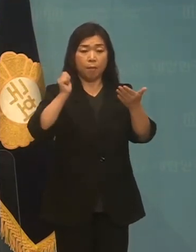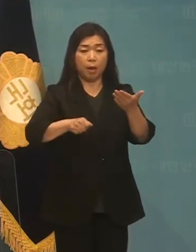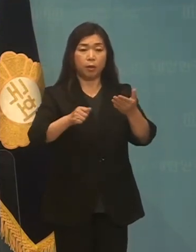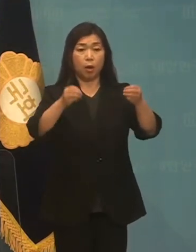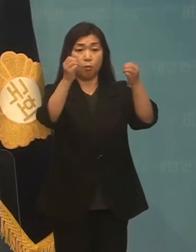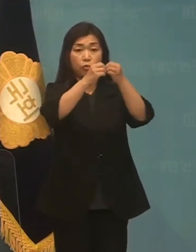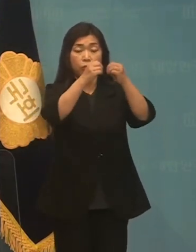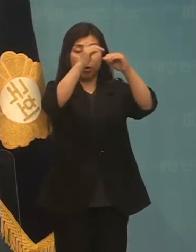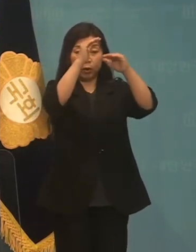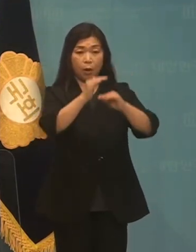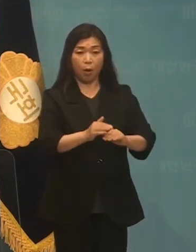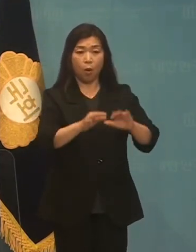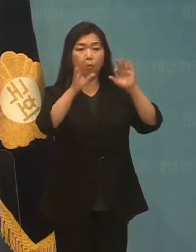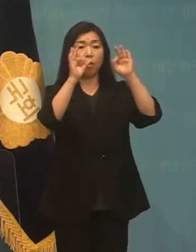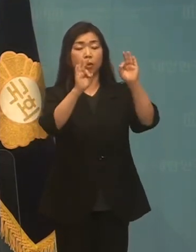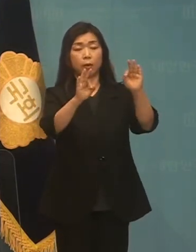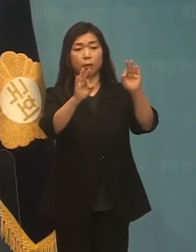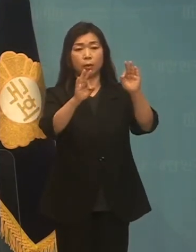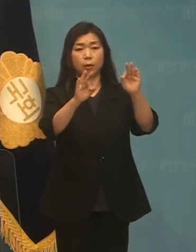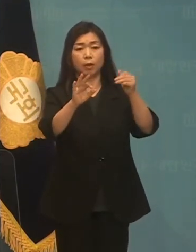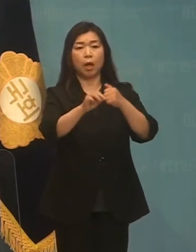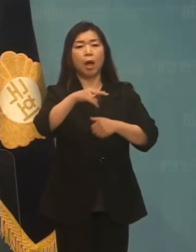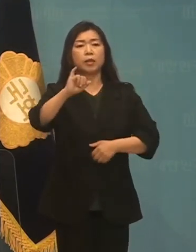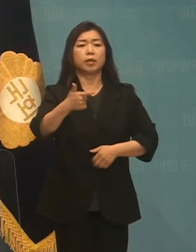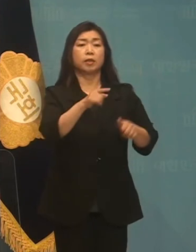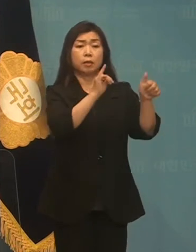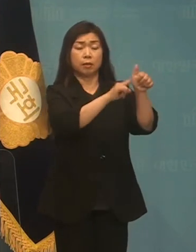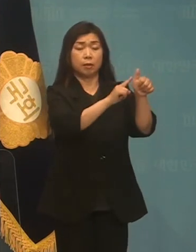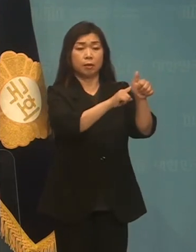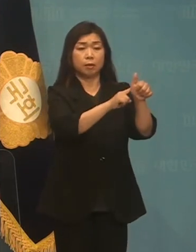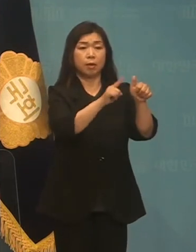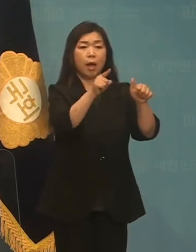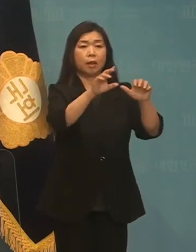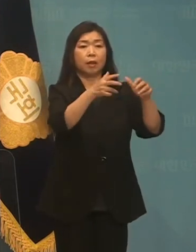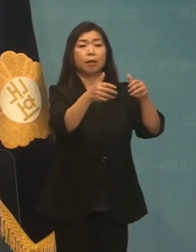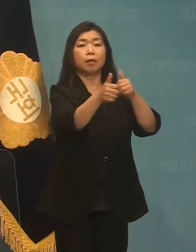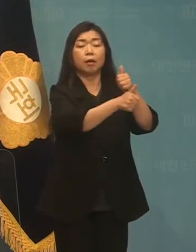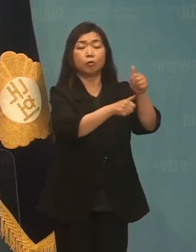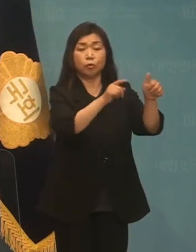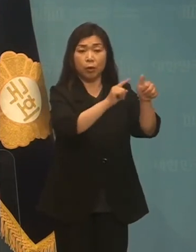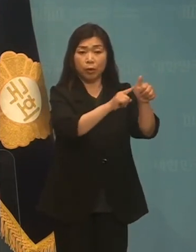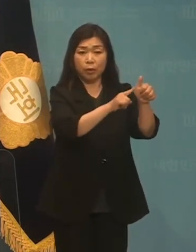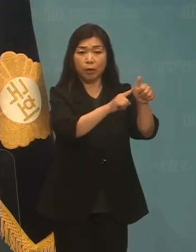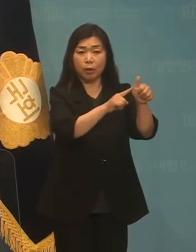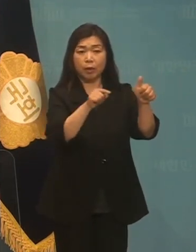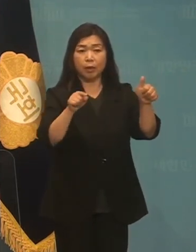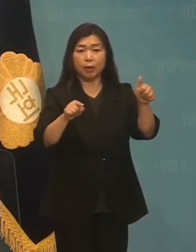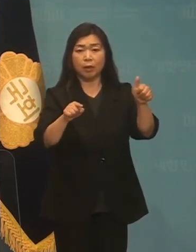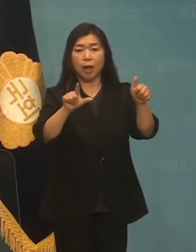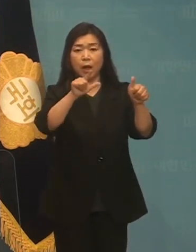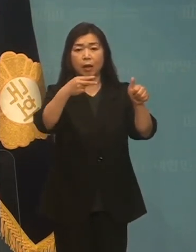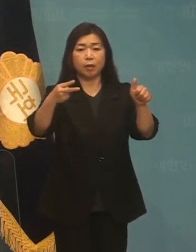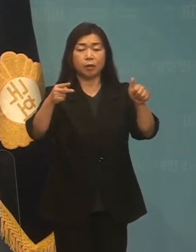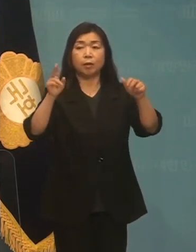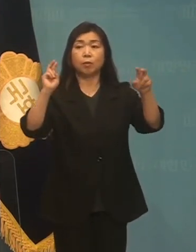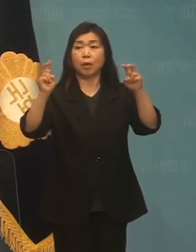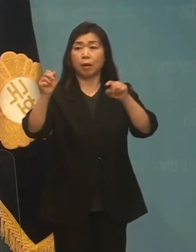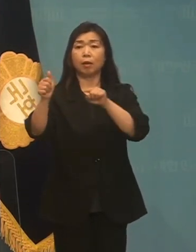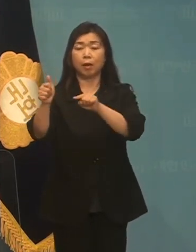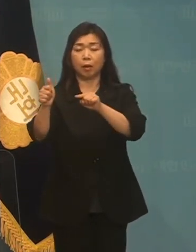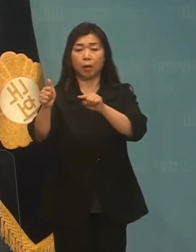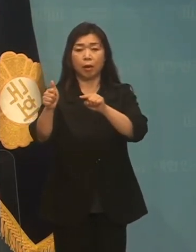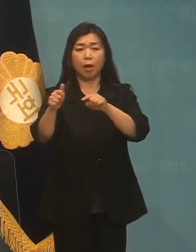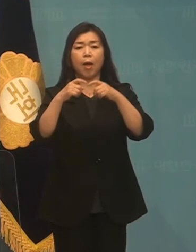판결문에 따르더라도 신영수 당시 한나당 의원이 이지송 LH